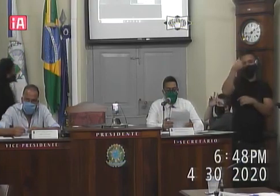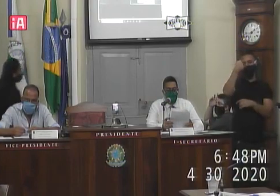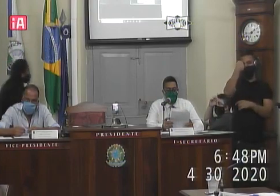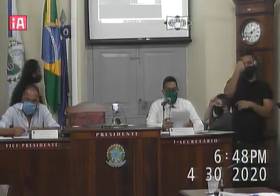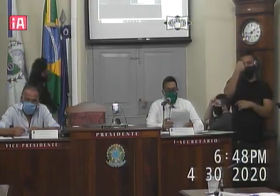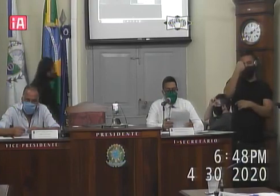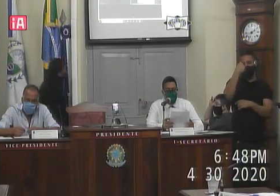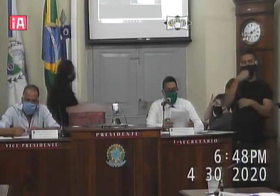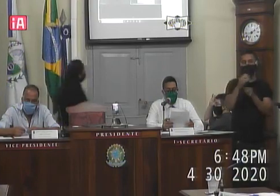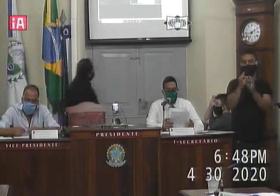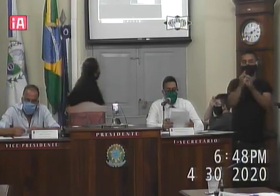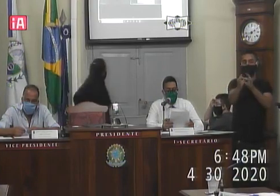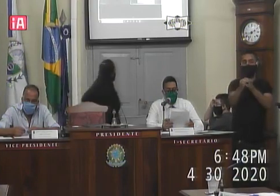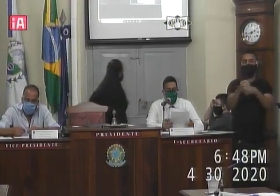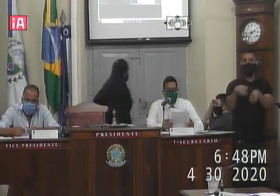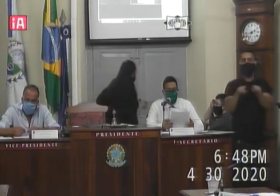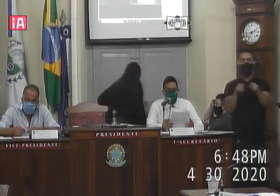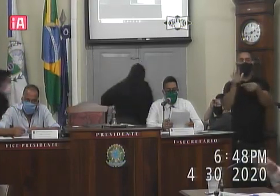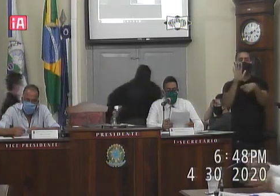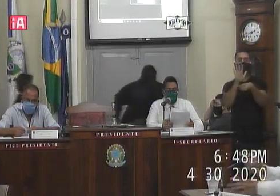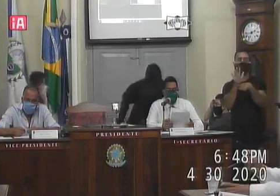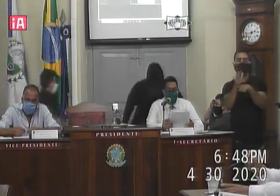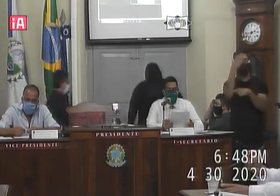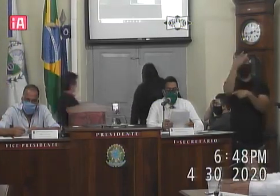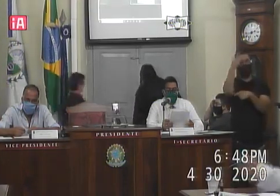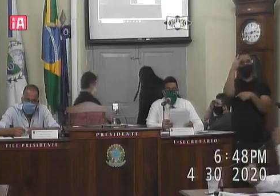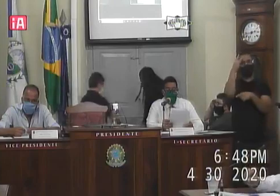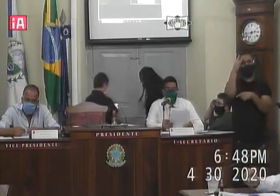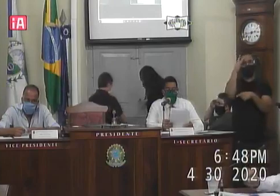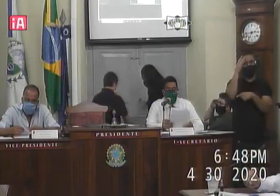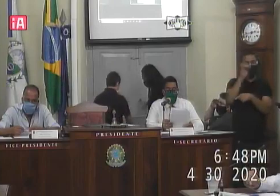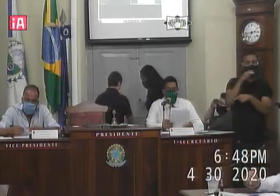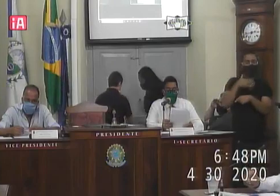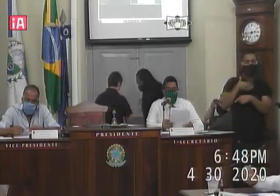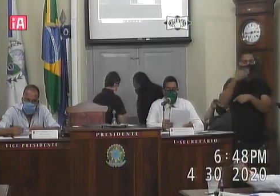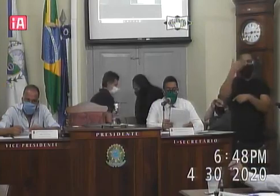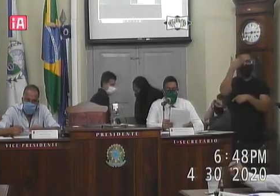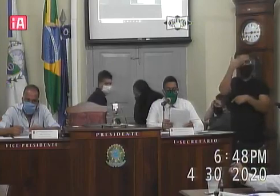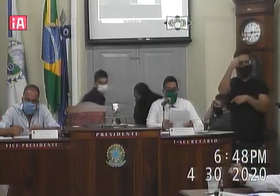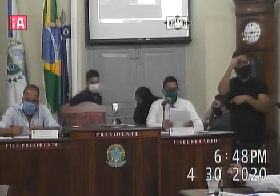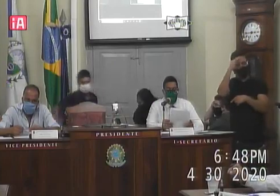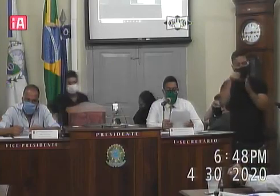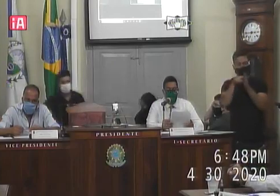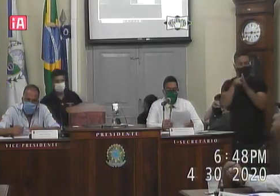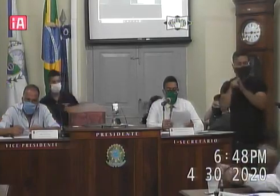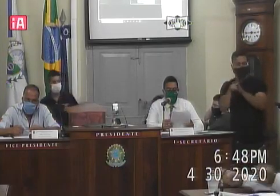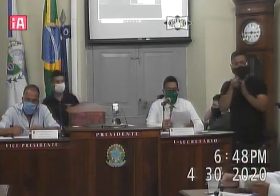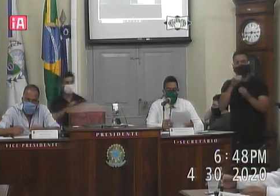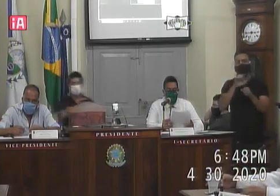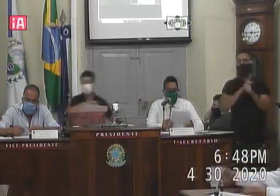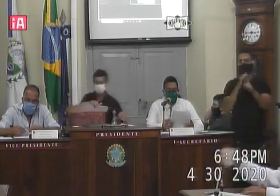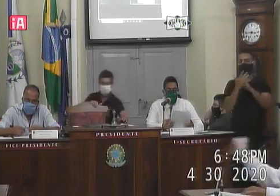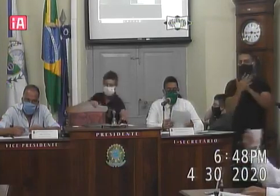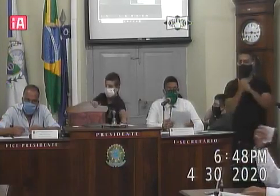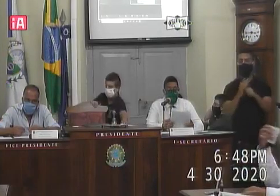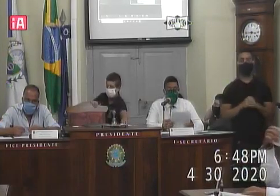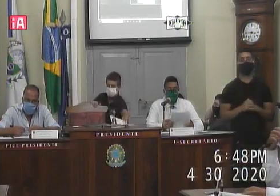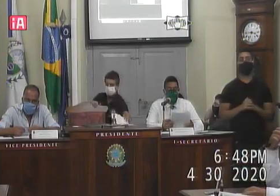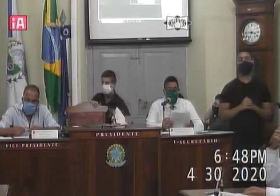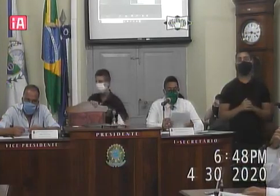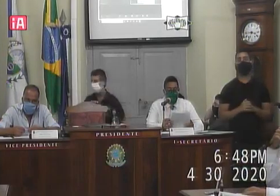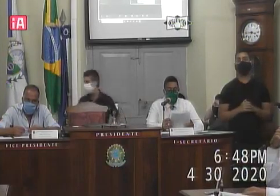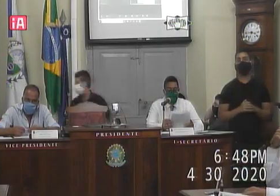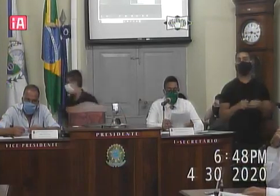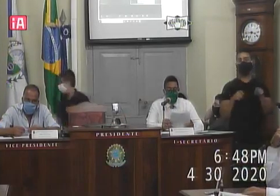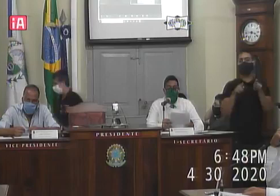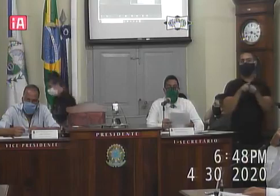temperatura, a distância, auxiliando, portanto, a detecção precoce de possíveis suspeitos de infectados pelo Covid-19. Caberá